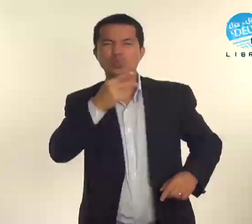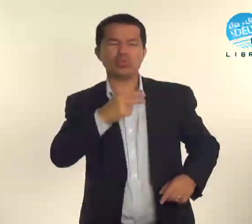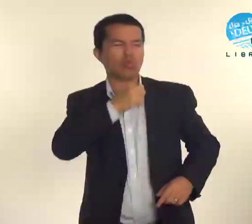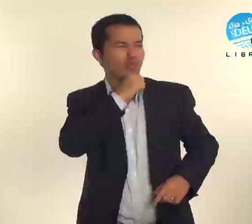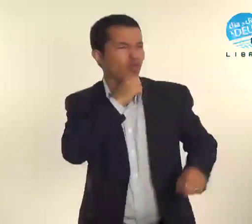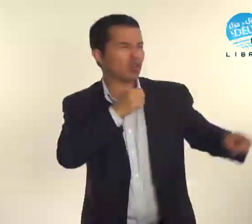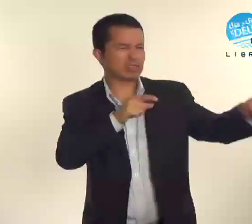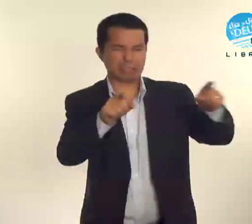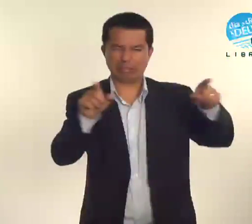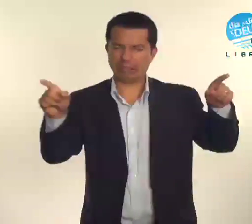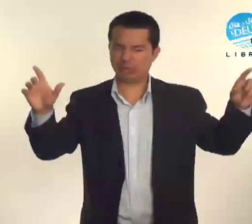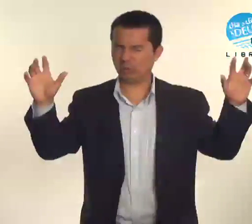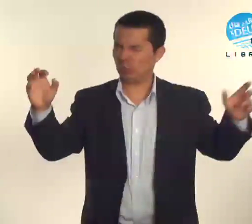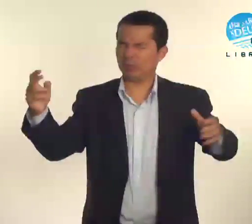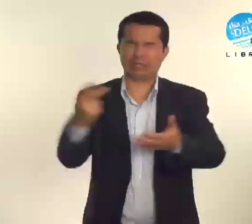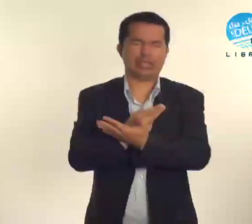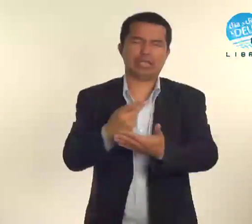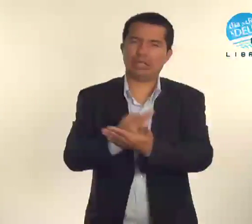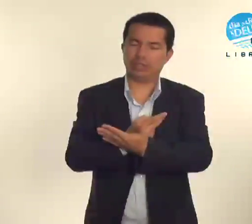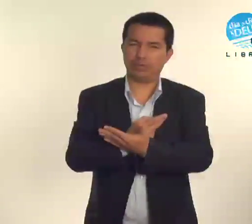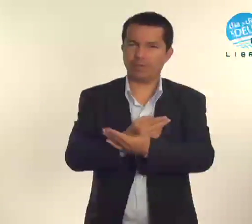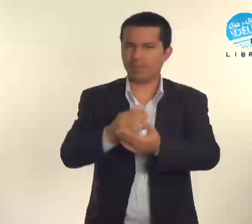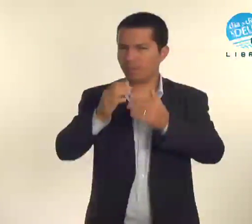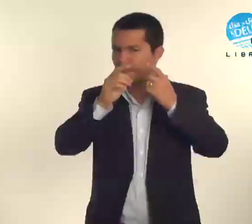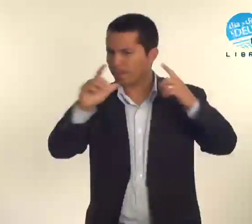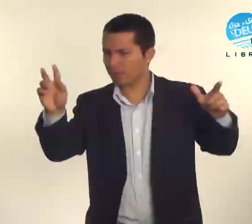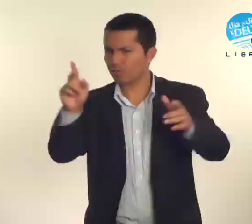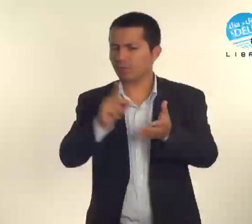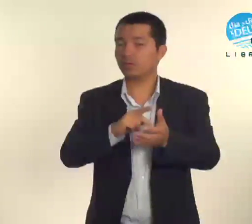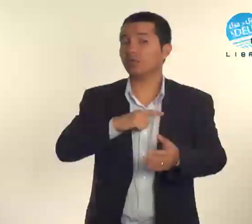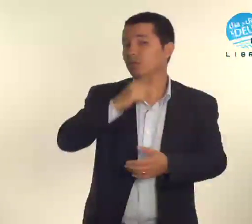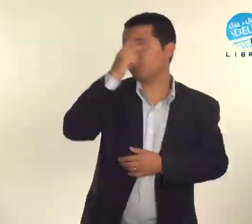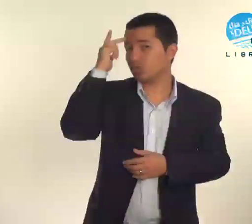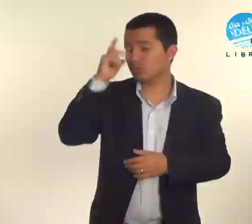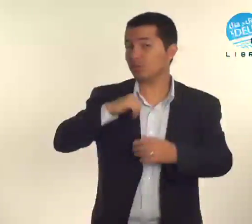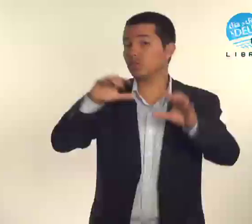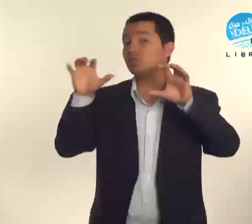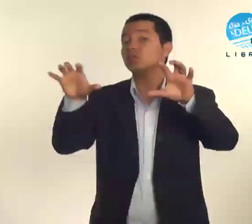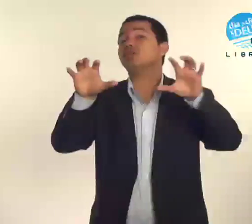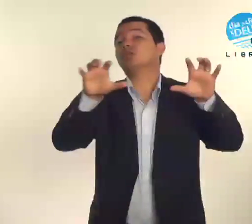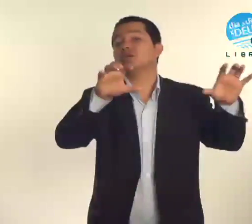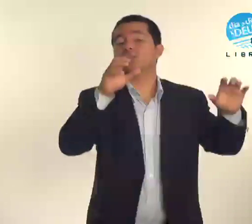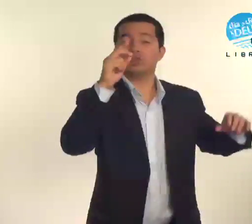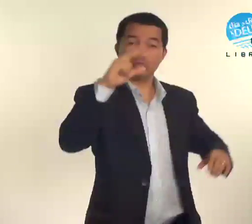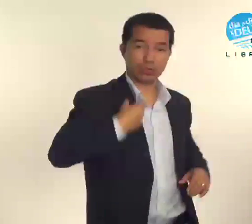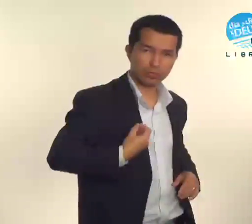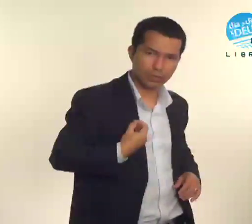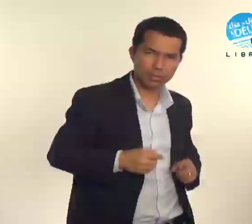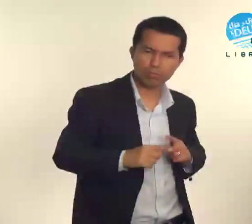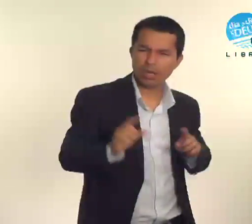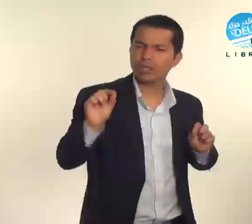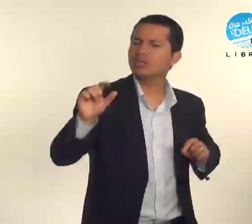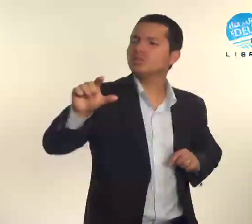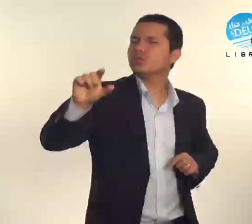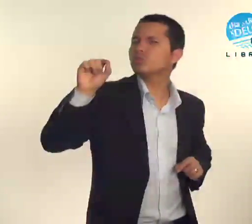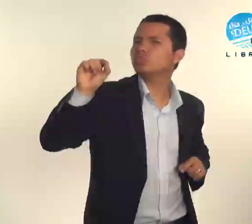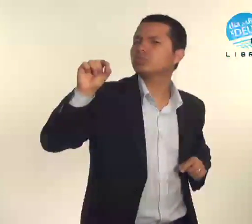meu bisavô. Claro, essas pessoas tiveram influência na tua vida, mas você